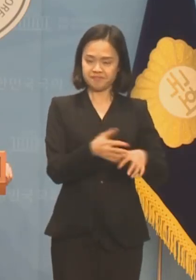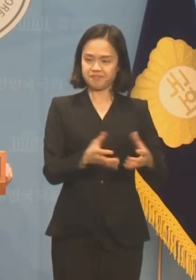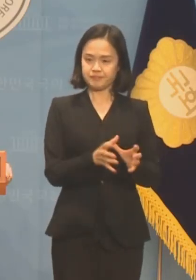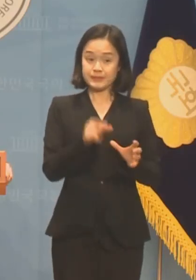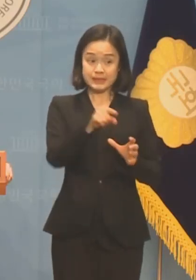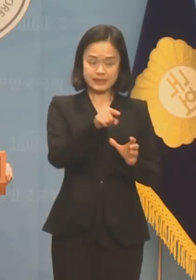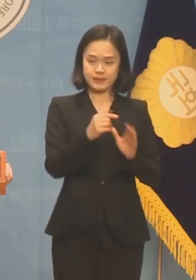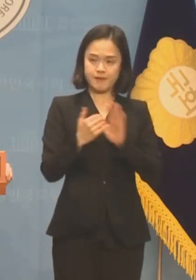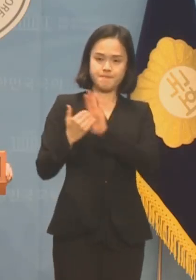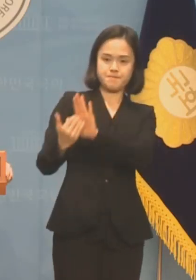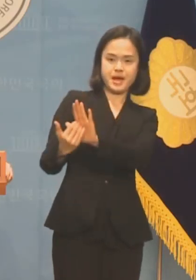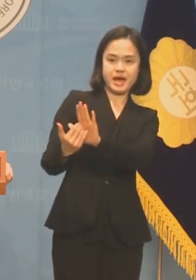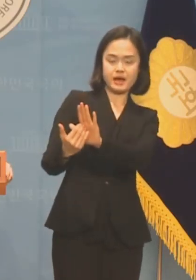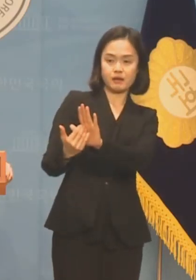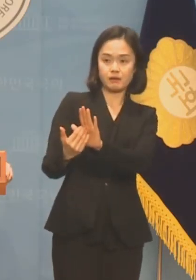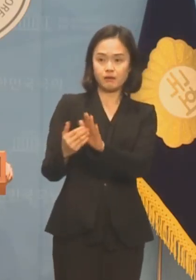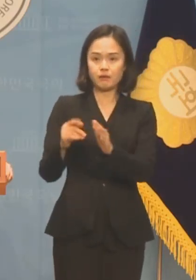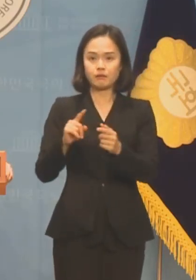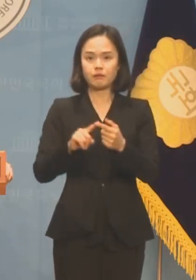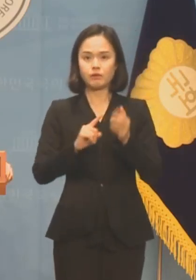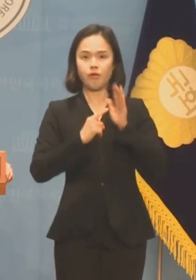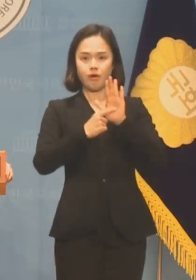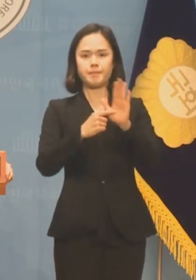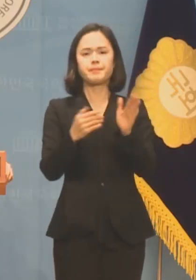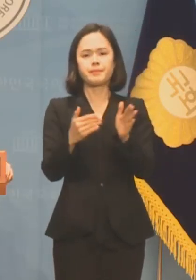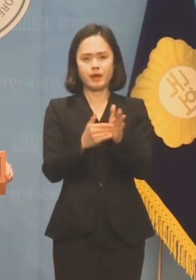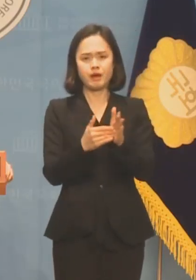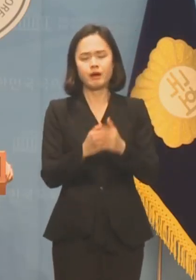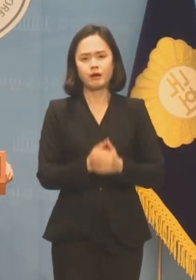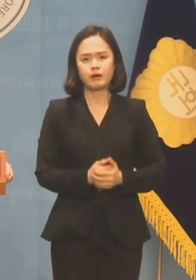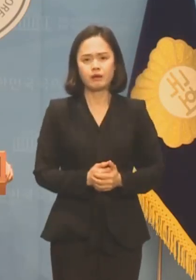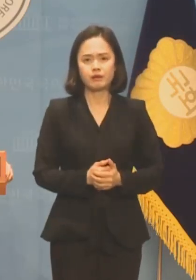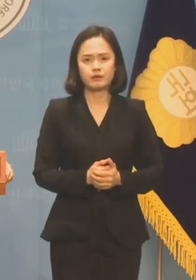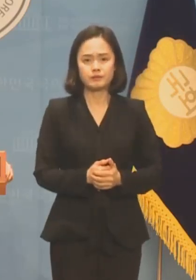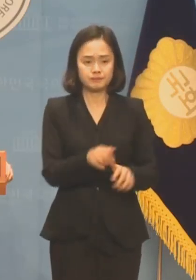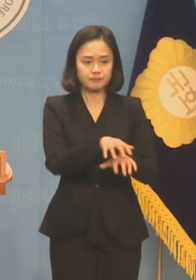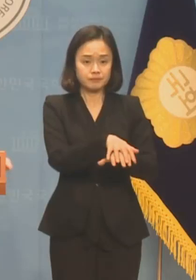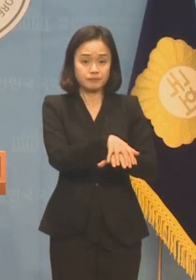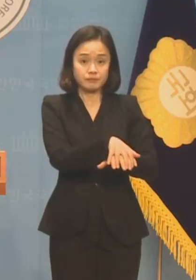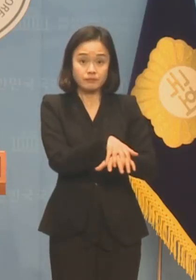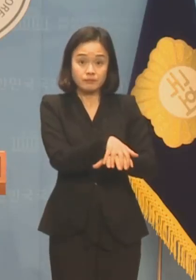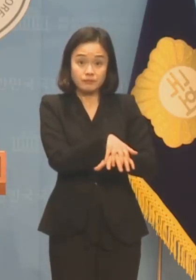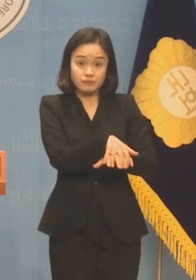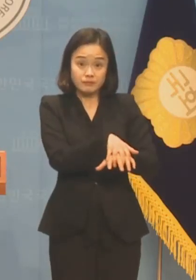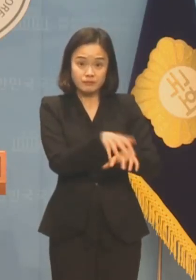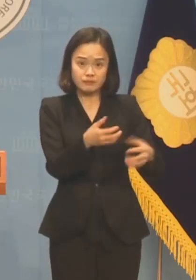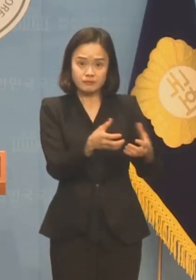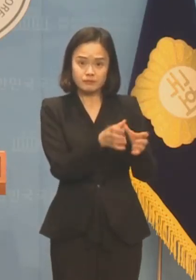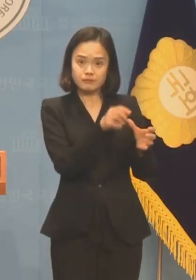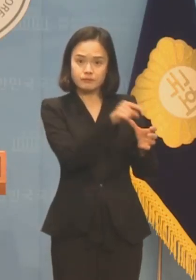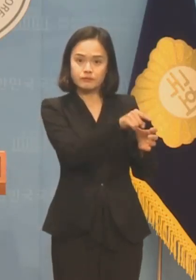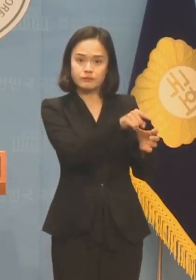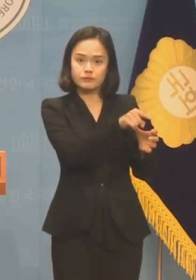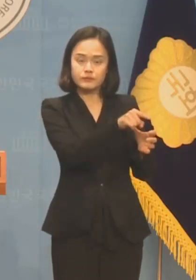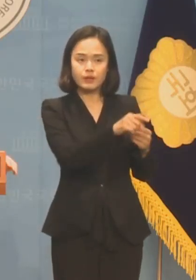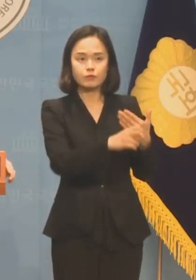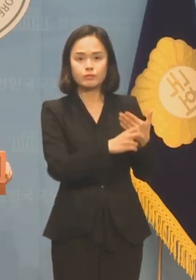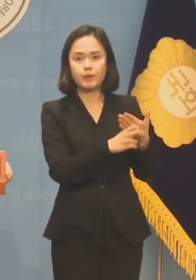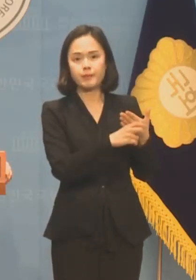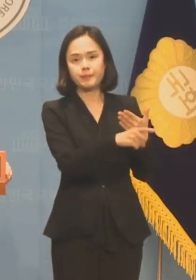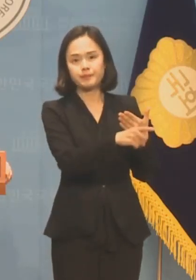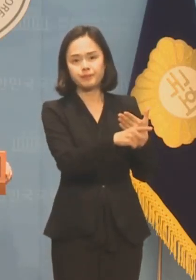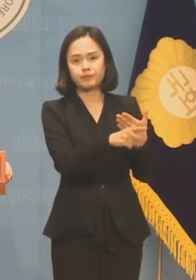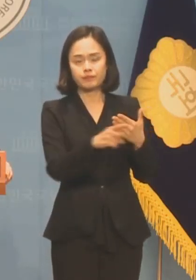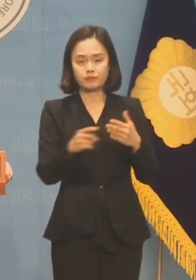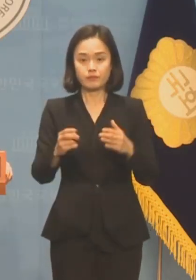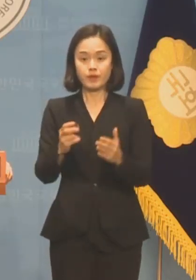법원이 발부한 체포영장 집행에 대해 단체를 구성하고 집단적인 물리력을 행사하여 이를 방해하는